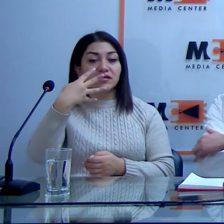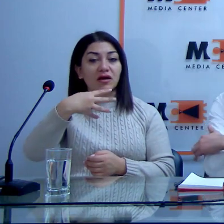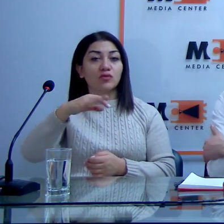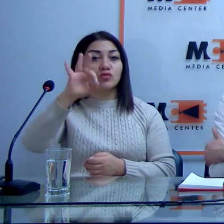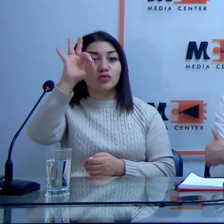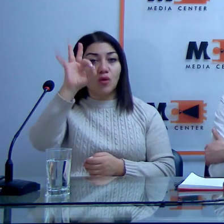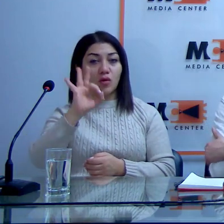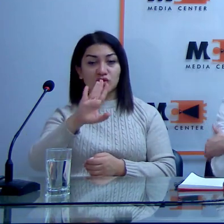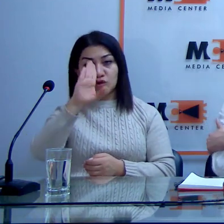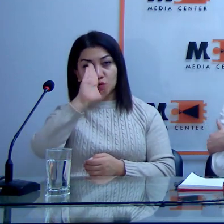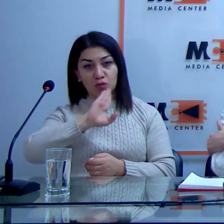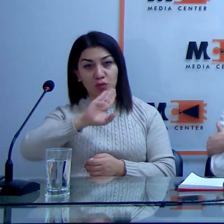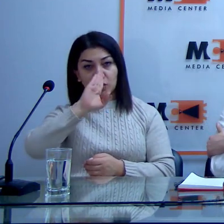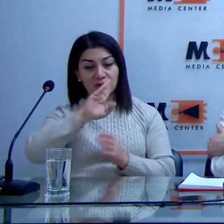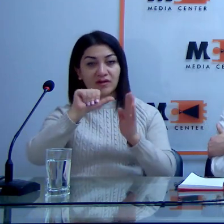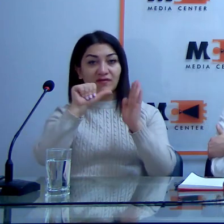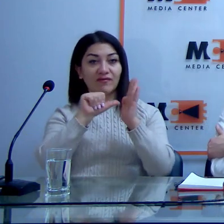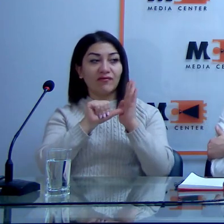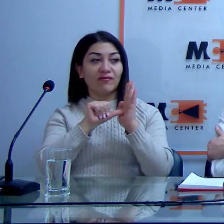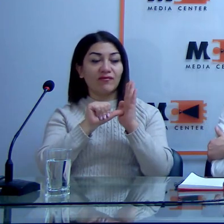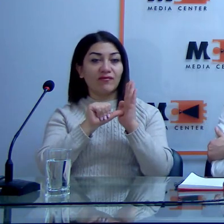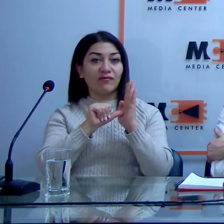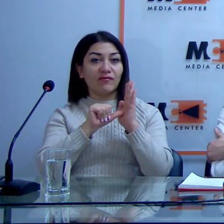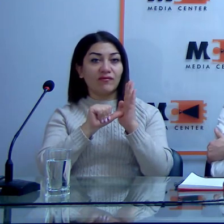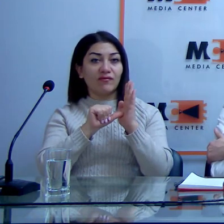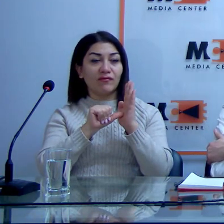թույլ լսող է և